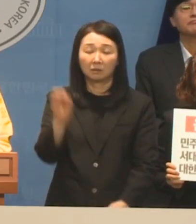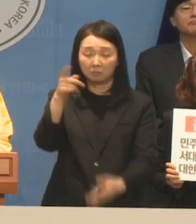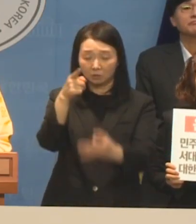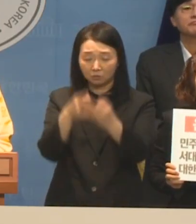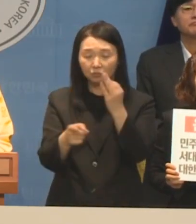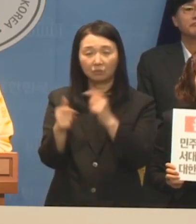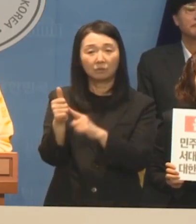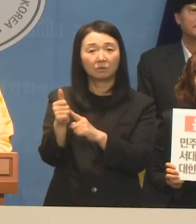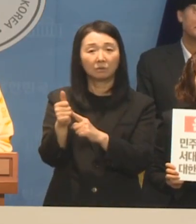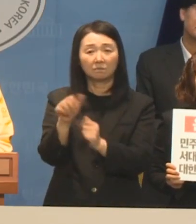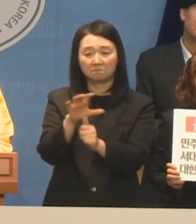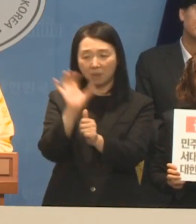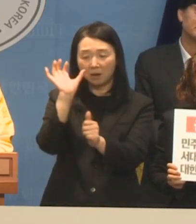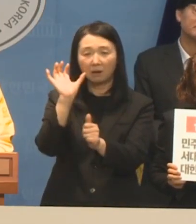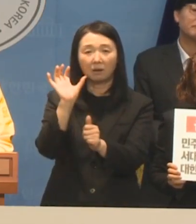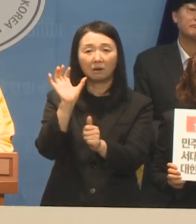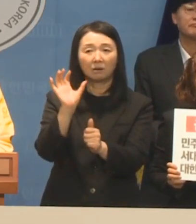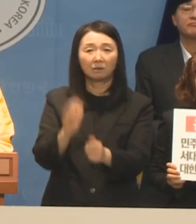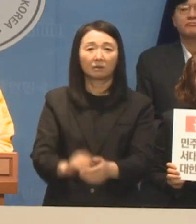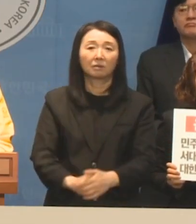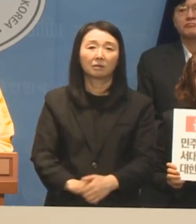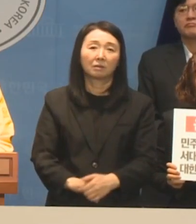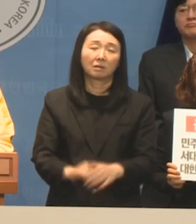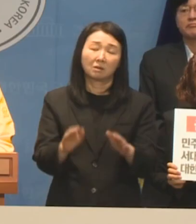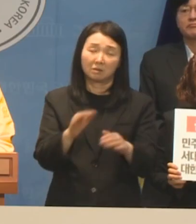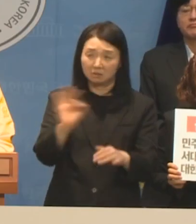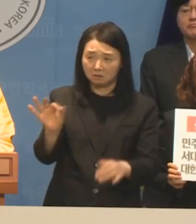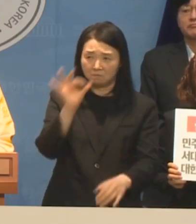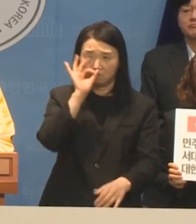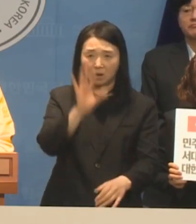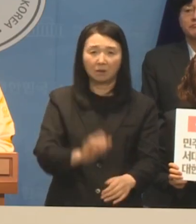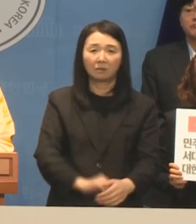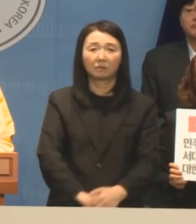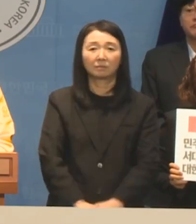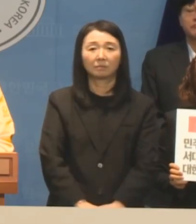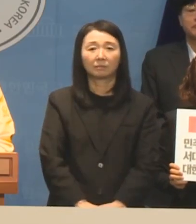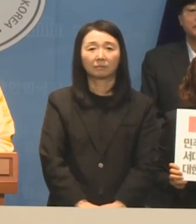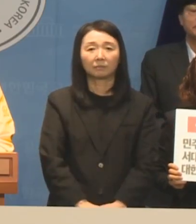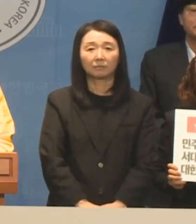윤석열이 석방됐습니다. 도저히 인정할 수 없습니다.